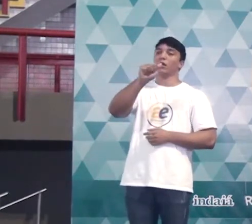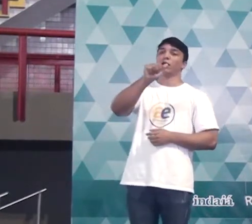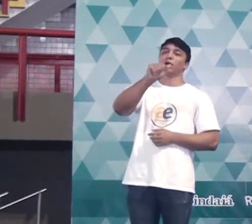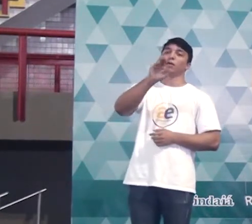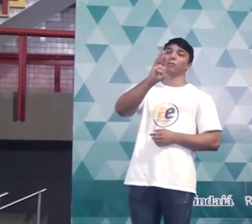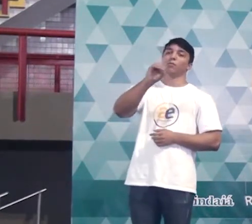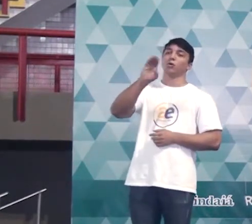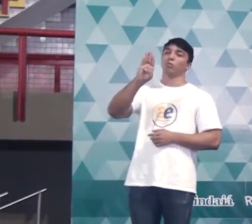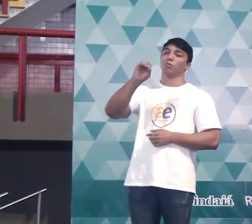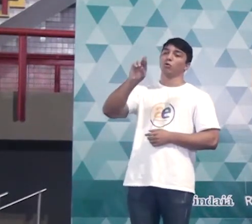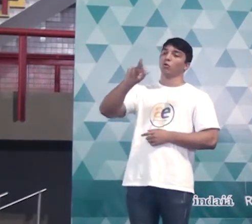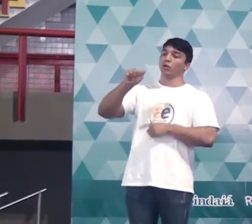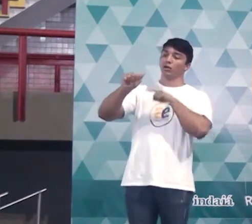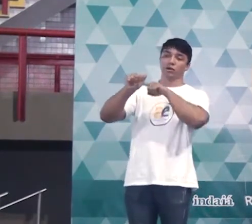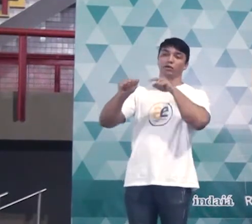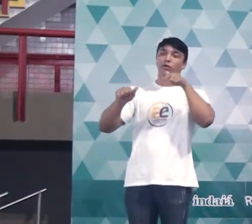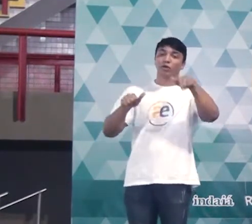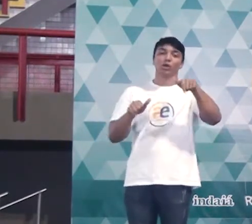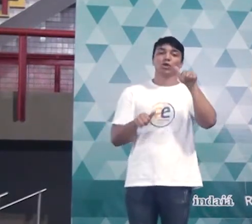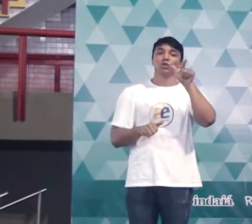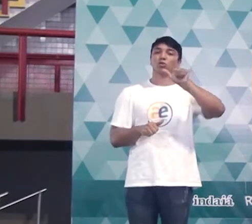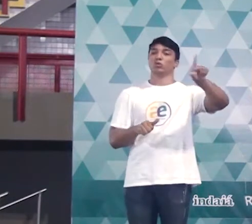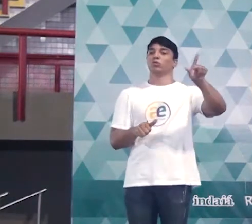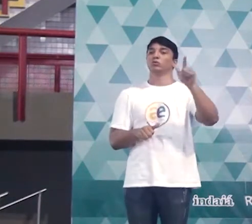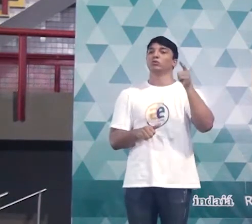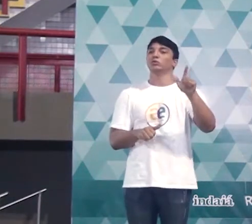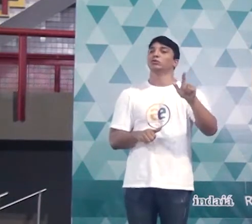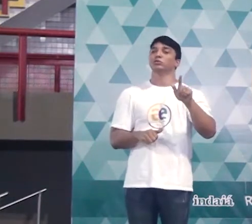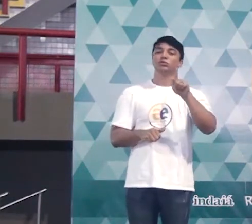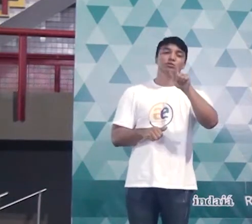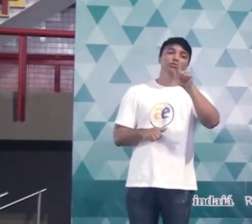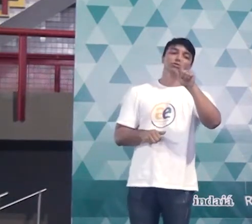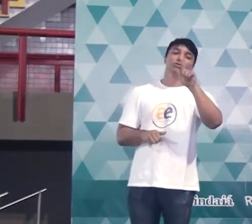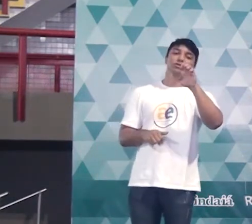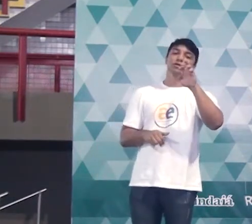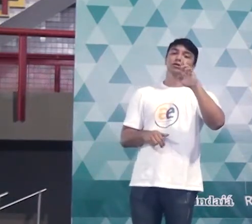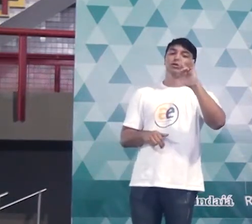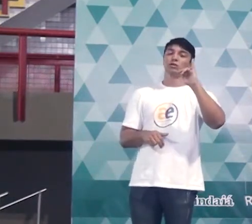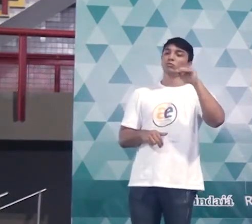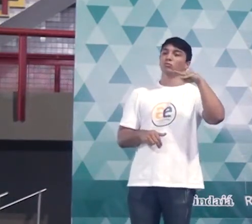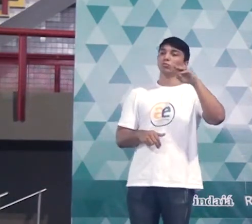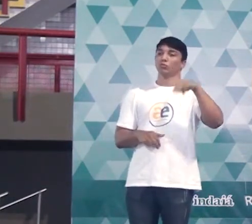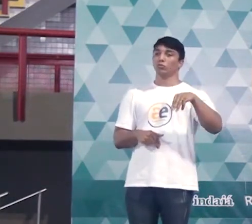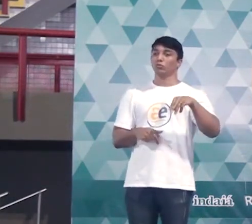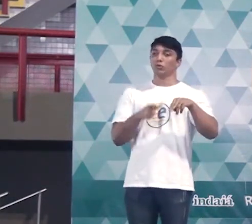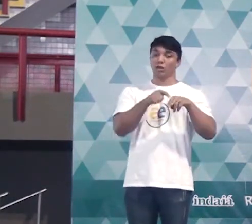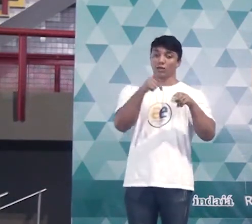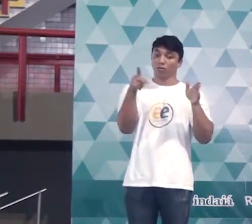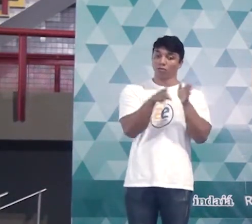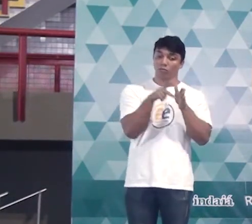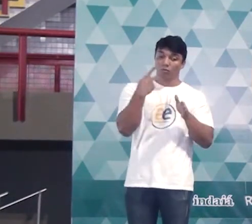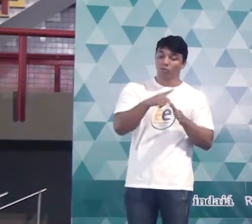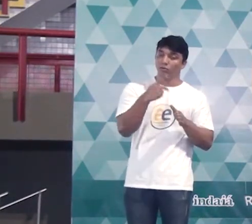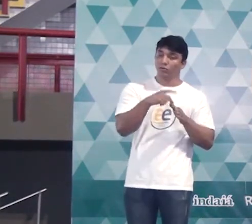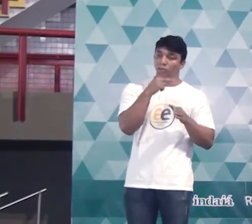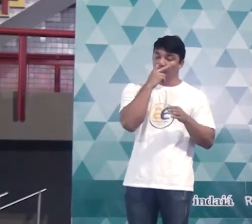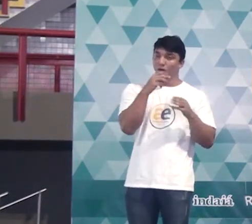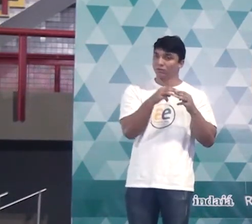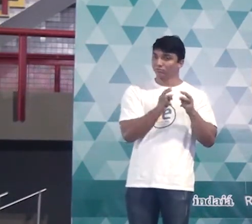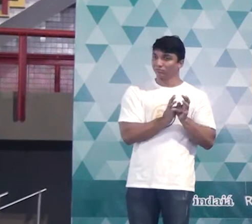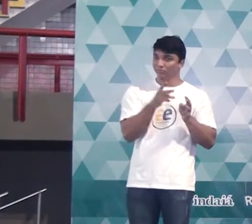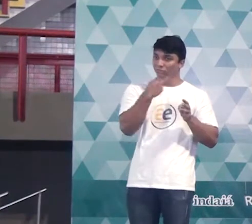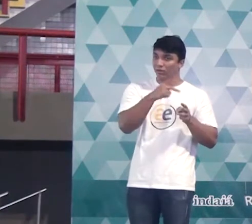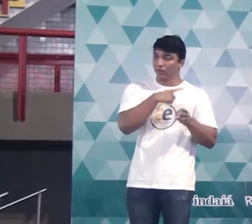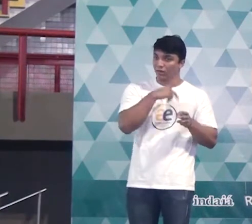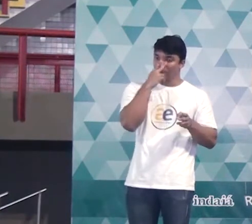abóbora. Aqui nós preferimos Jerimum. A nossa Cinderela,